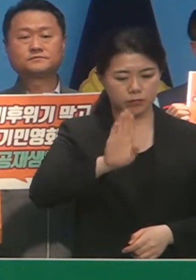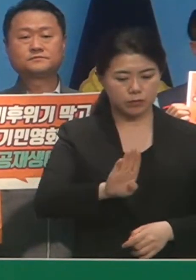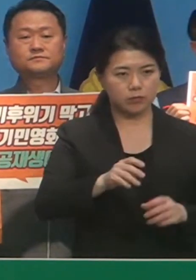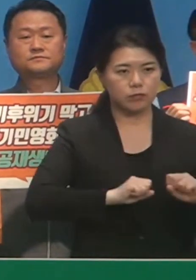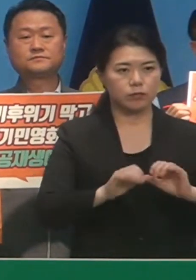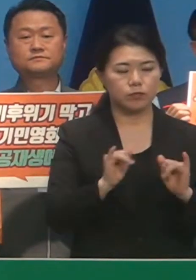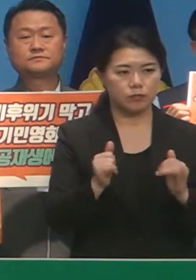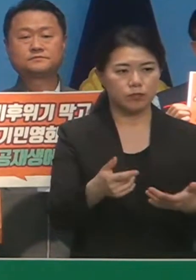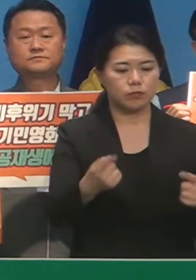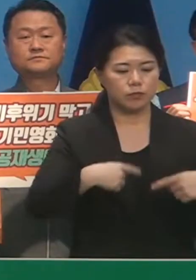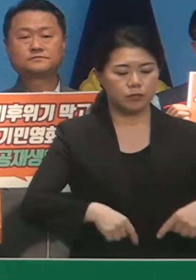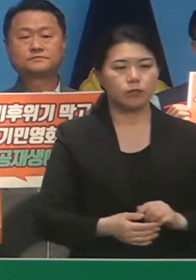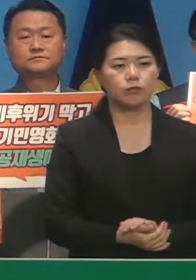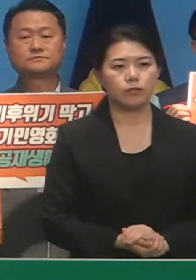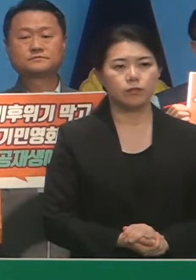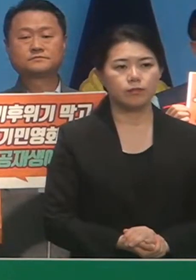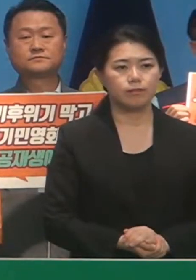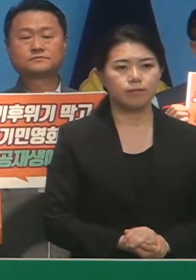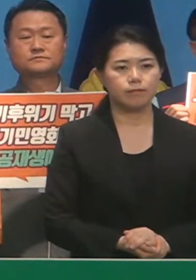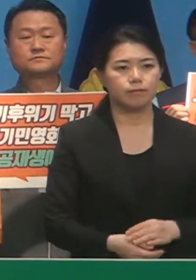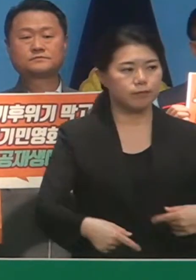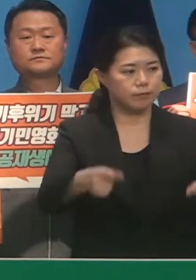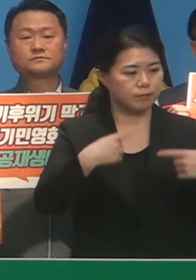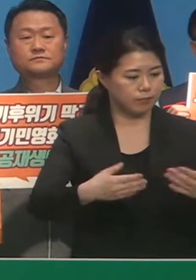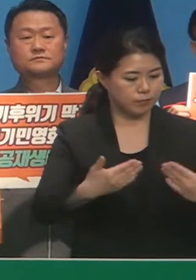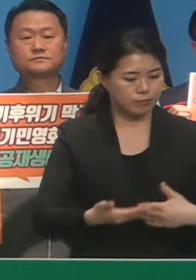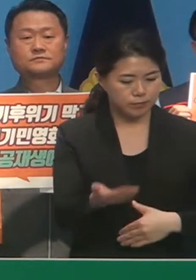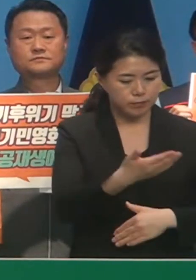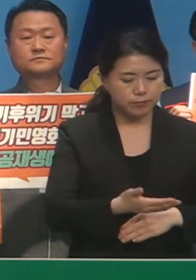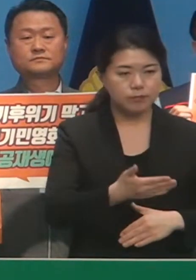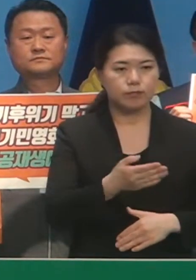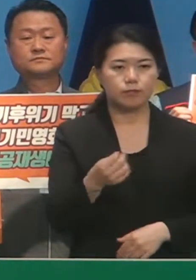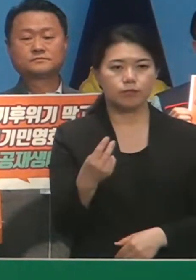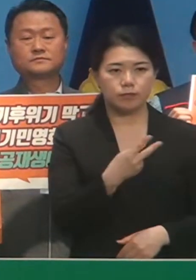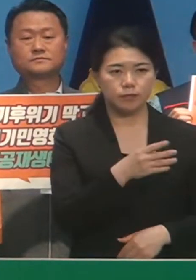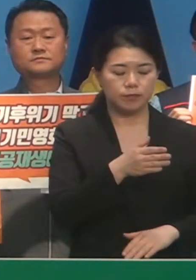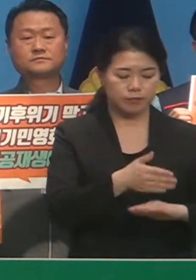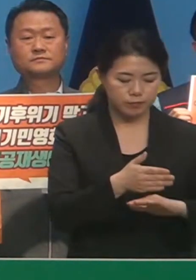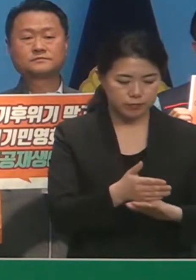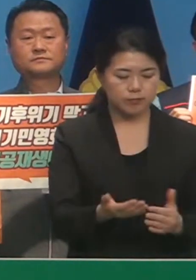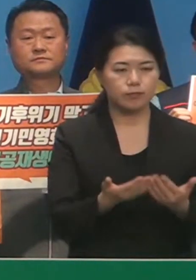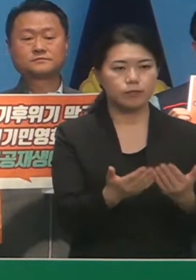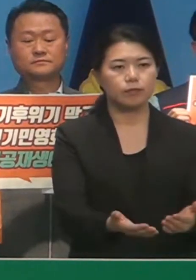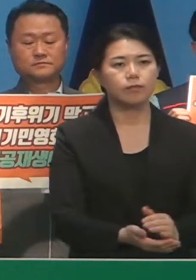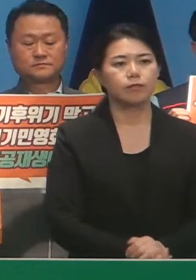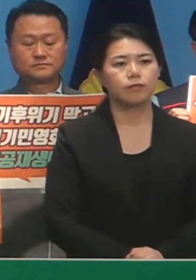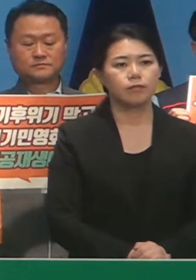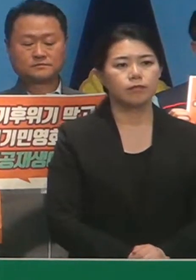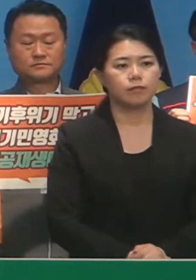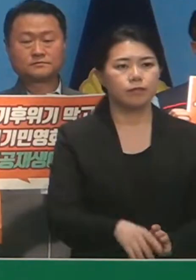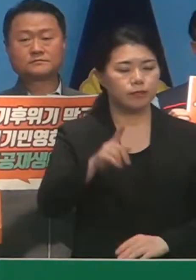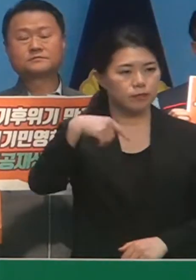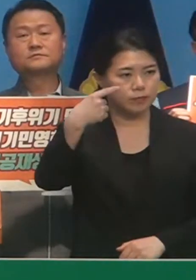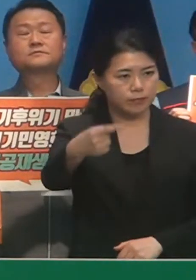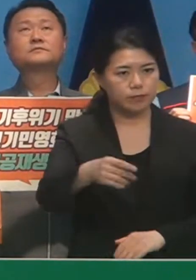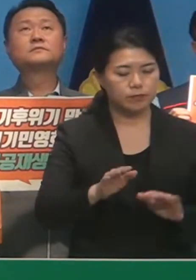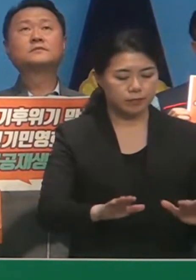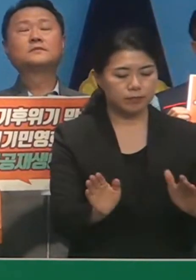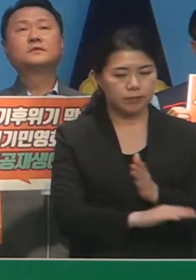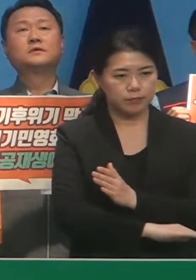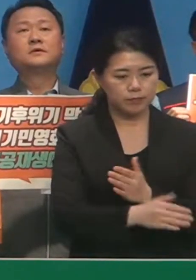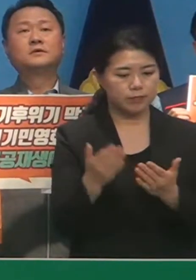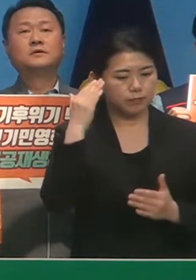주셨습니다. 귀한 시간 내어 참석해 주신 모든 분들께 다시 한번 감사 말씀드리고 다음으로 그러면